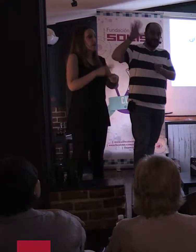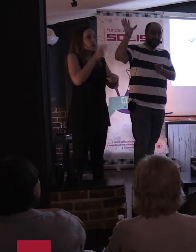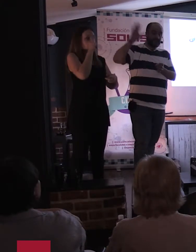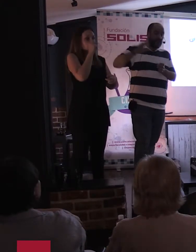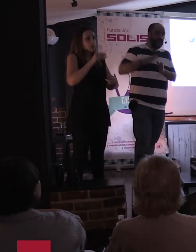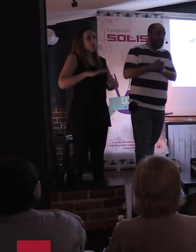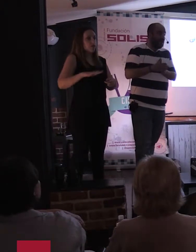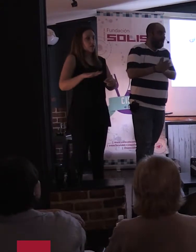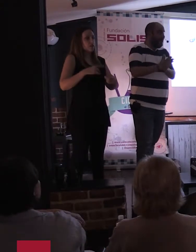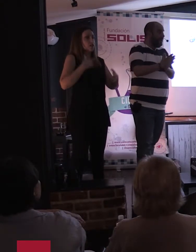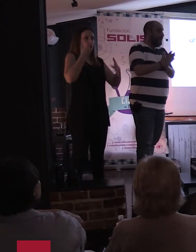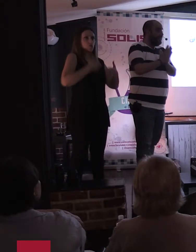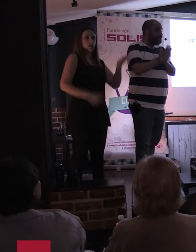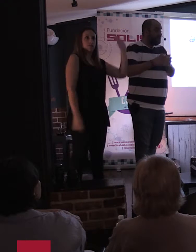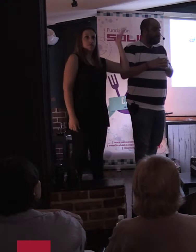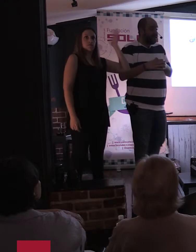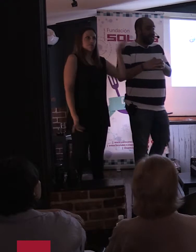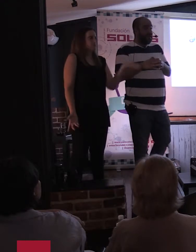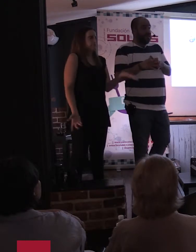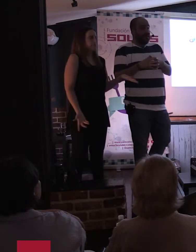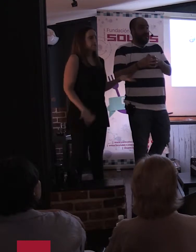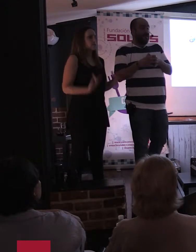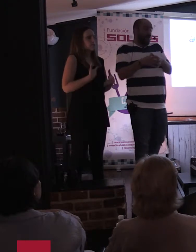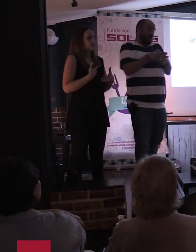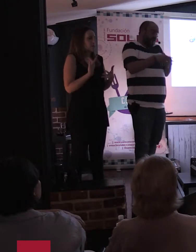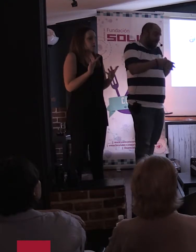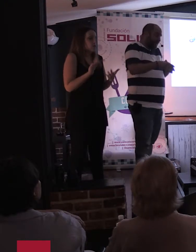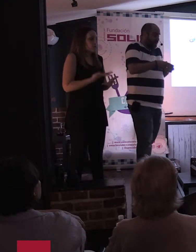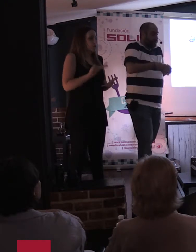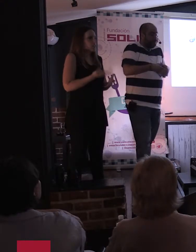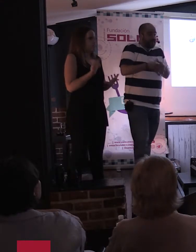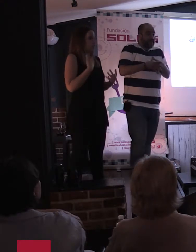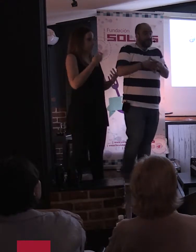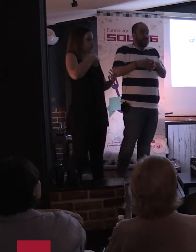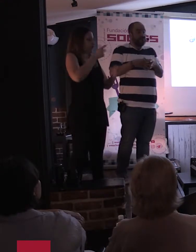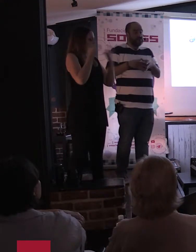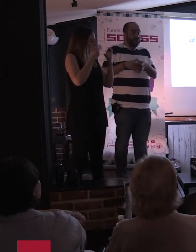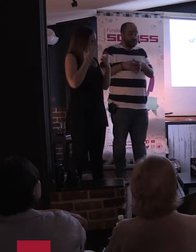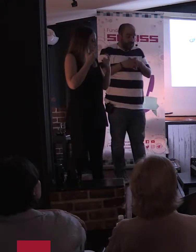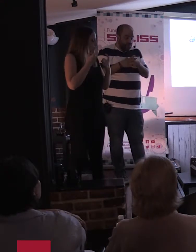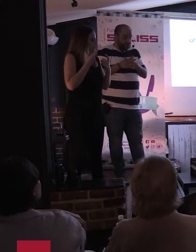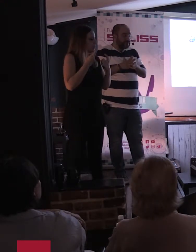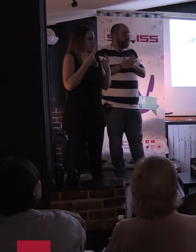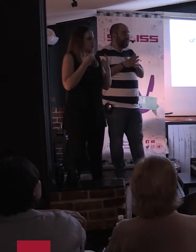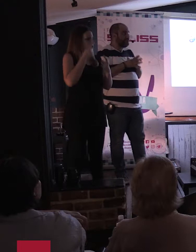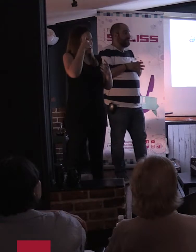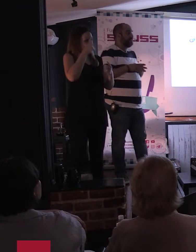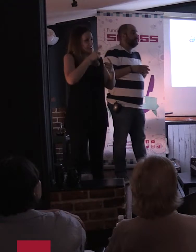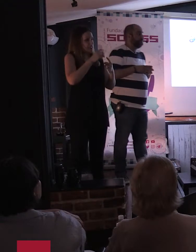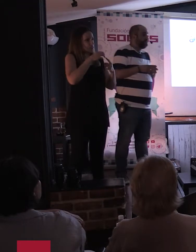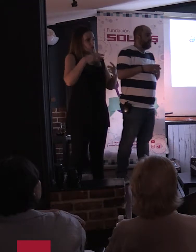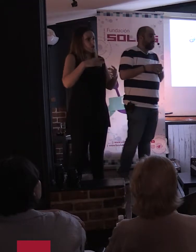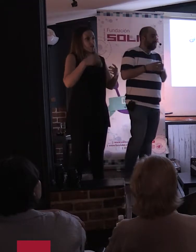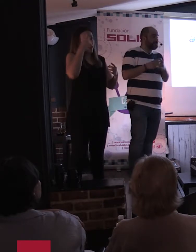haga así. La historia es que lo que nos han enseñado, por lo menos ahí me han enseñado los neurólogos, es que el cerebro es